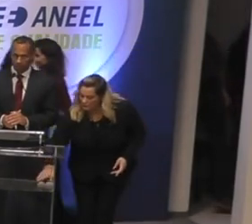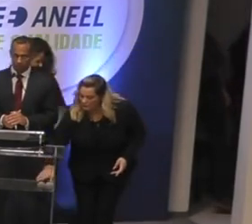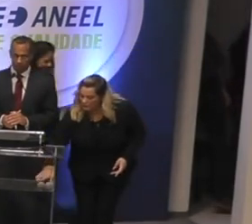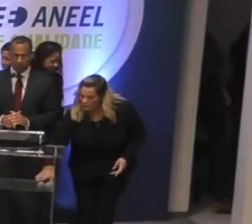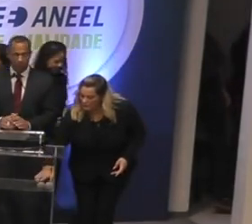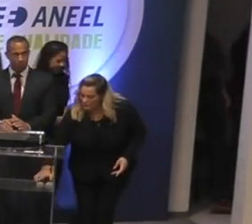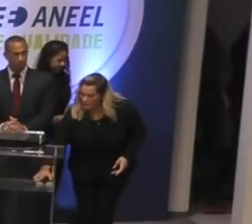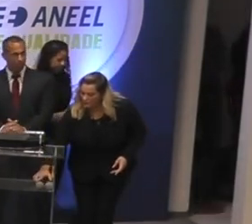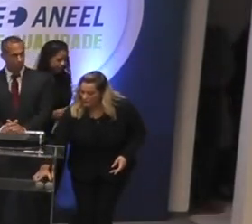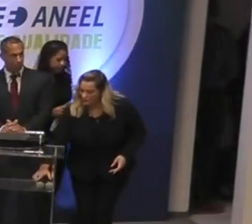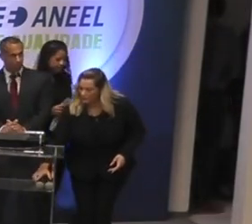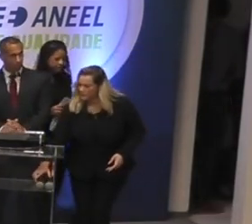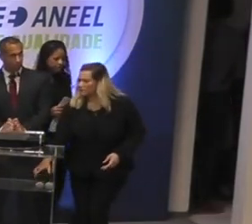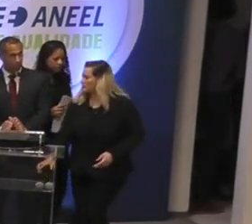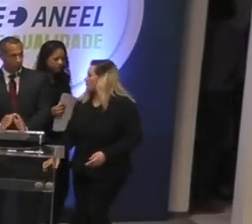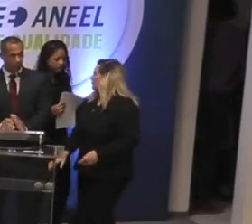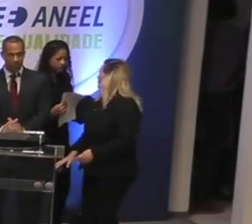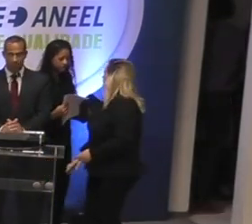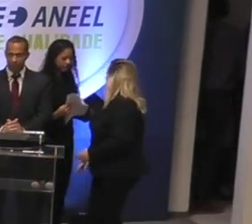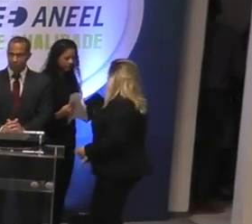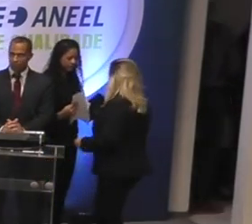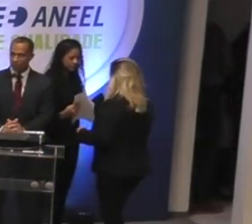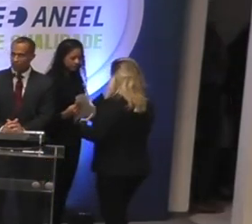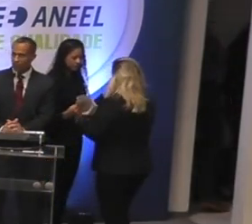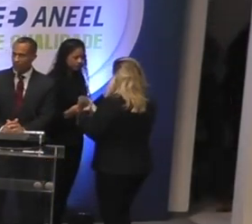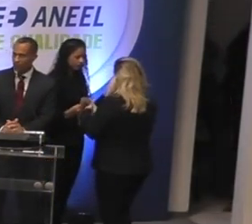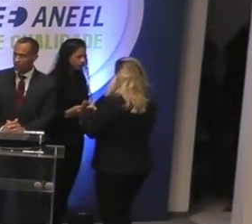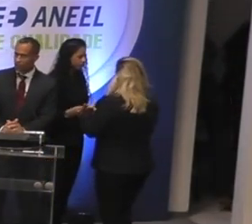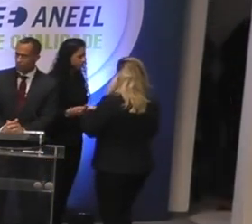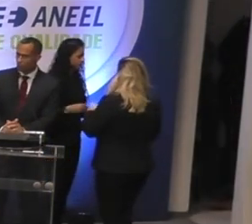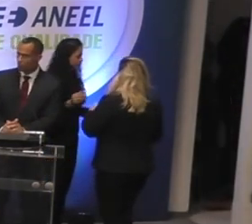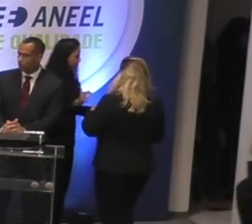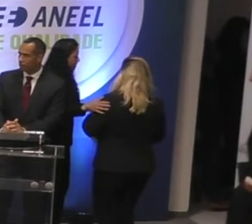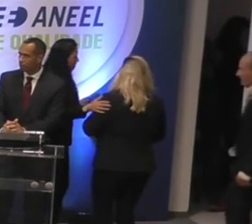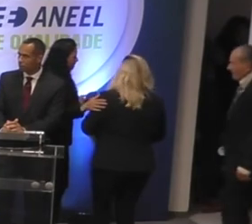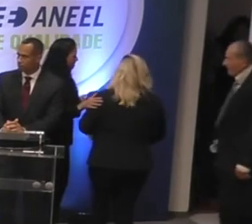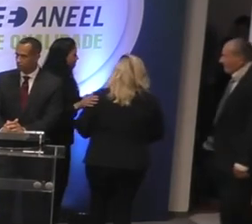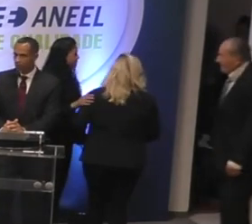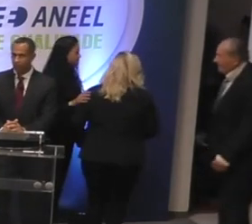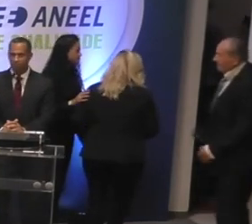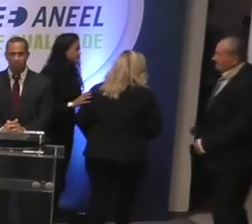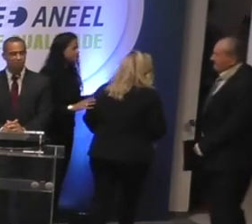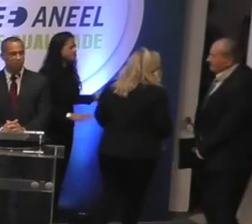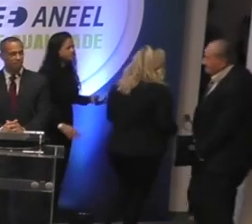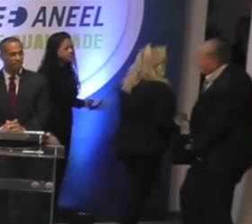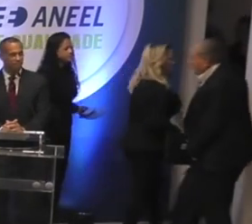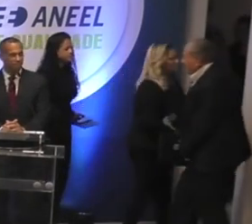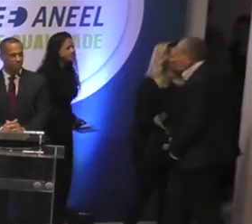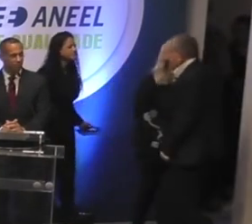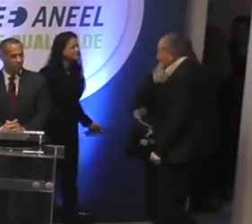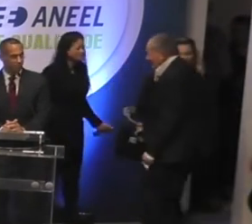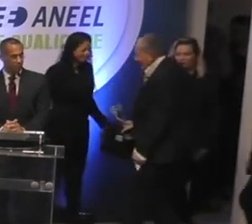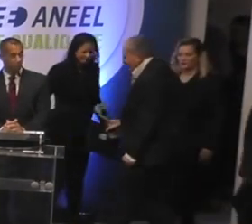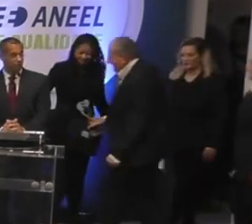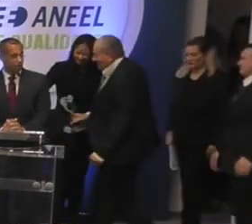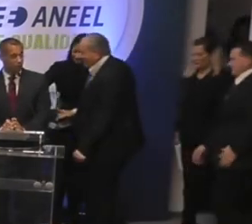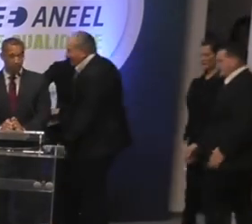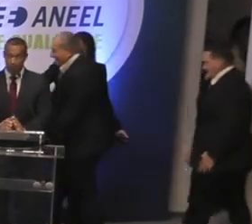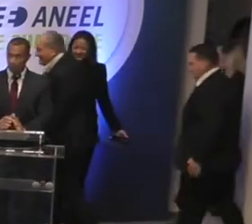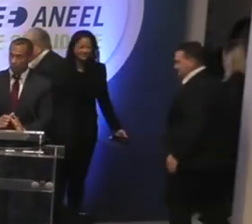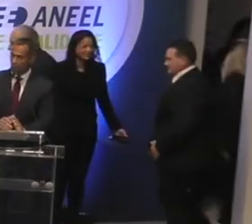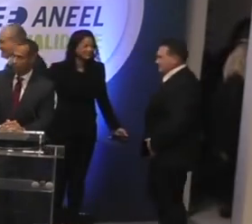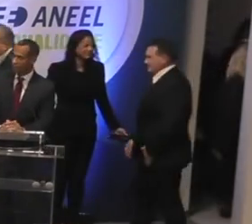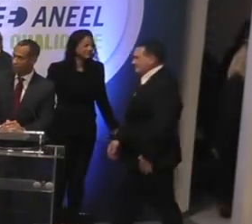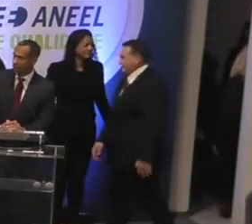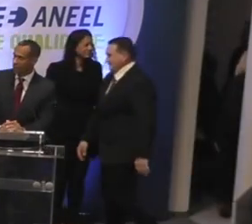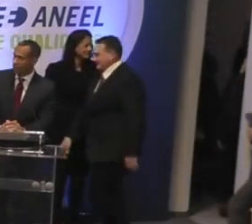Já podem vir ao palco, apenas, por gentileza, apenas os representantes de cada distribuidora, permissionária. Vai ser muita gente, o